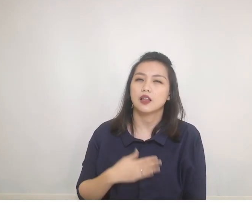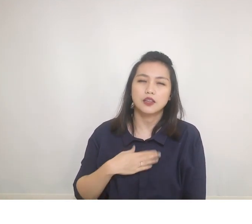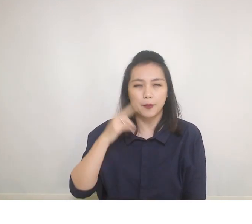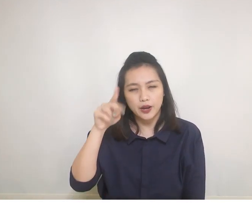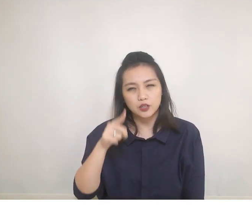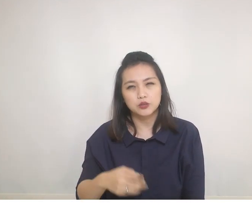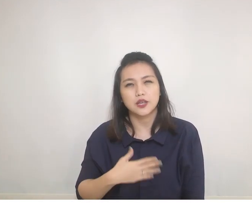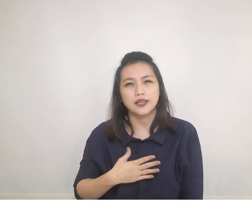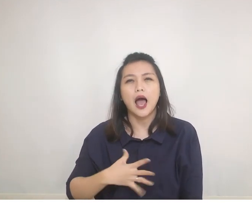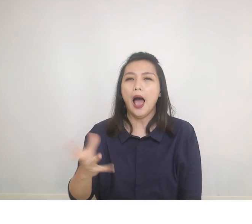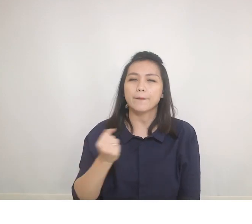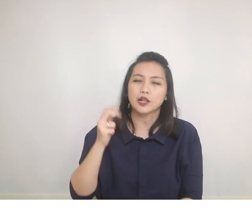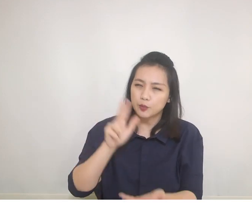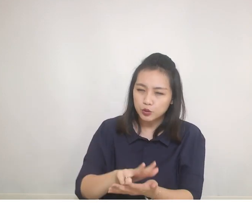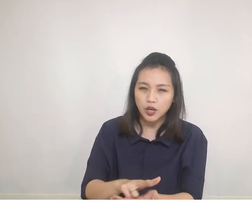saya dengan suami itu berubah.